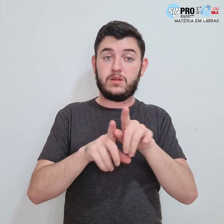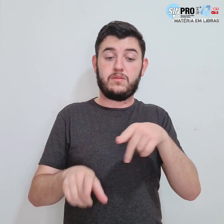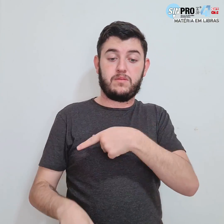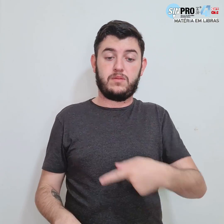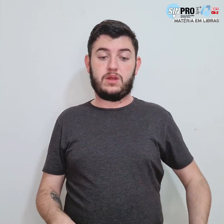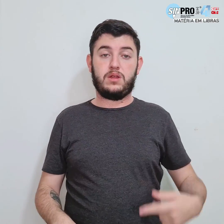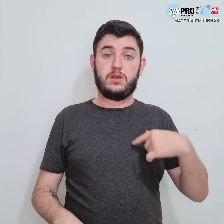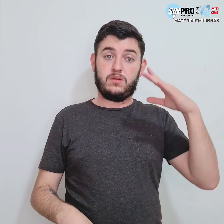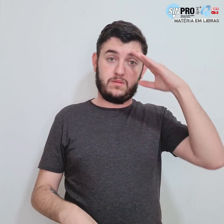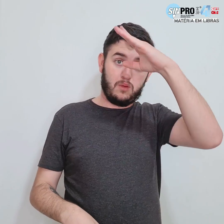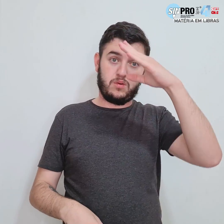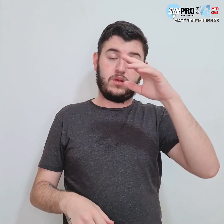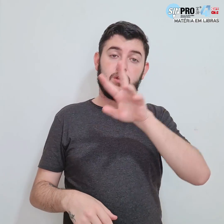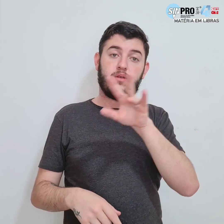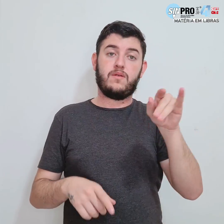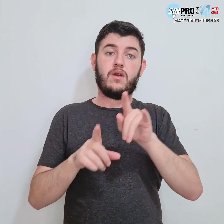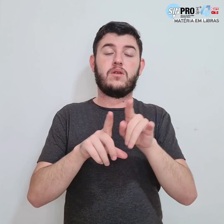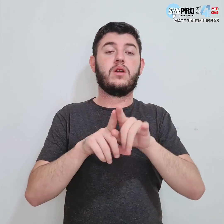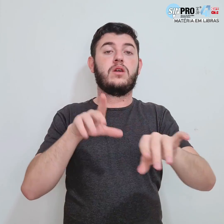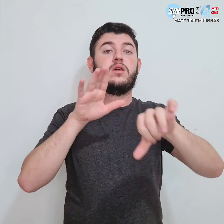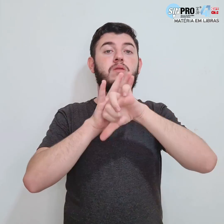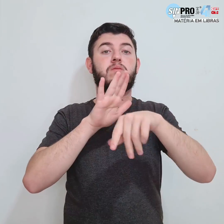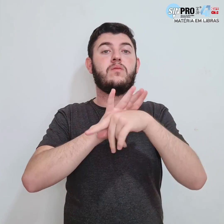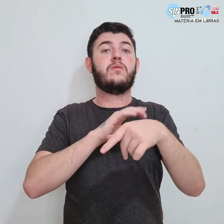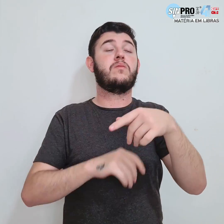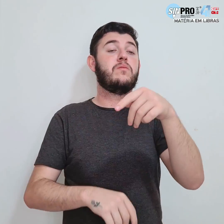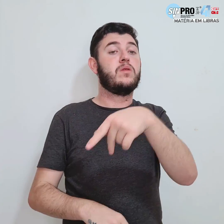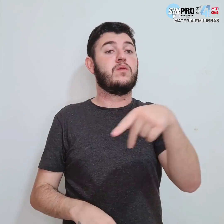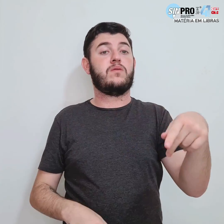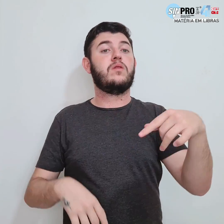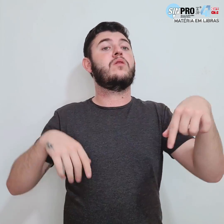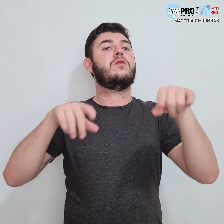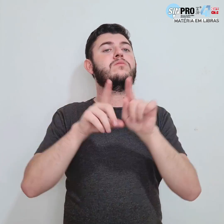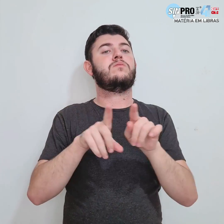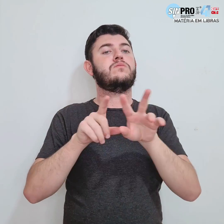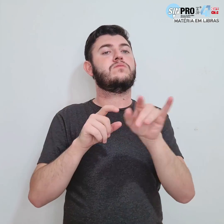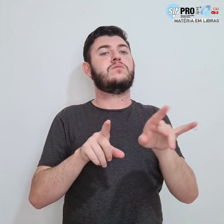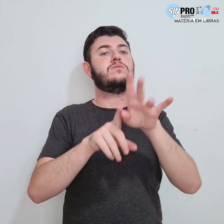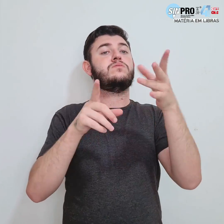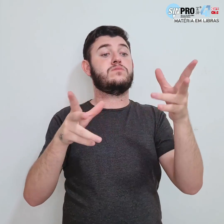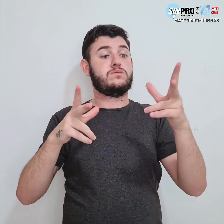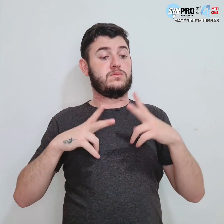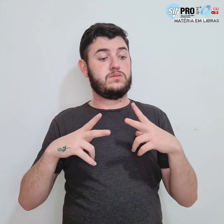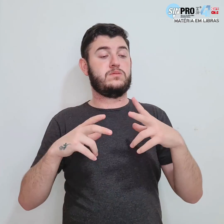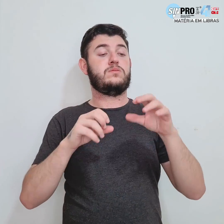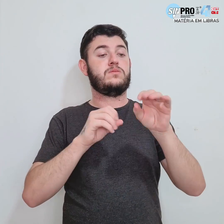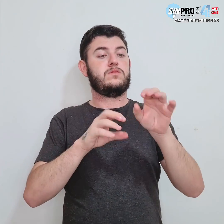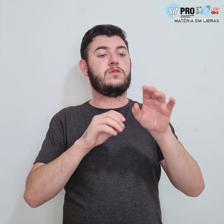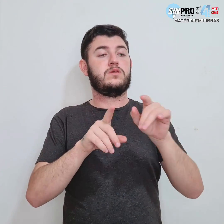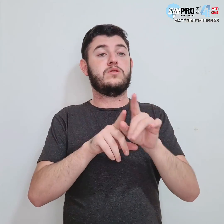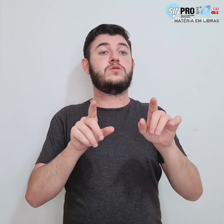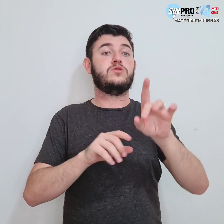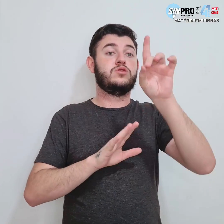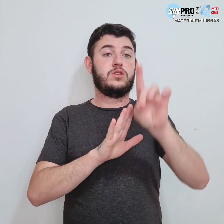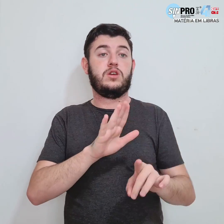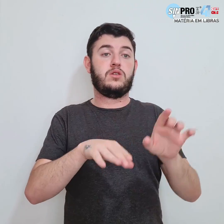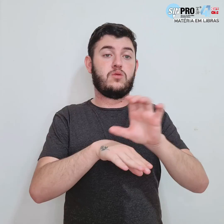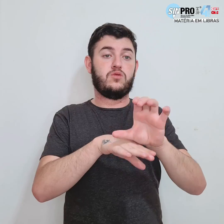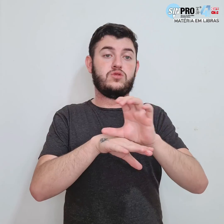do presidente Jair Bolsonaro de criminalizar professores e privatizar a educação, retirando o direito